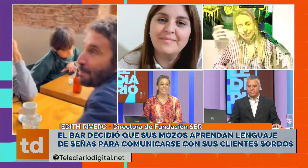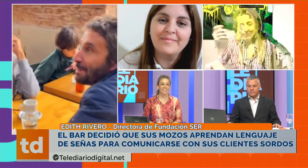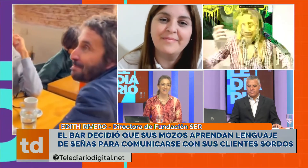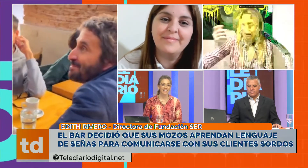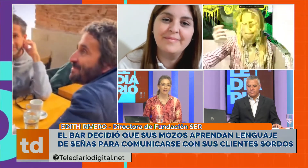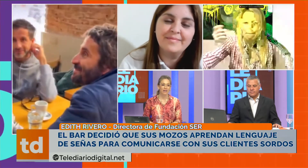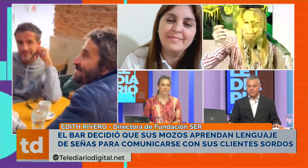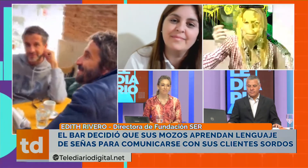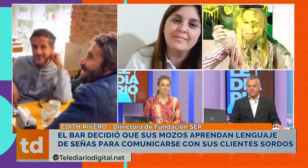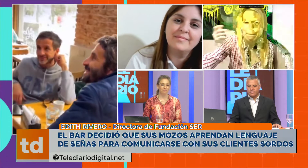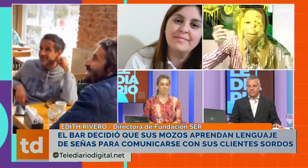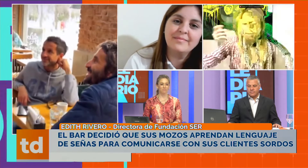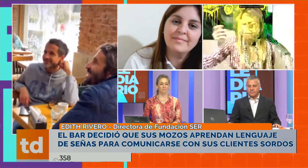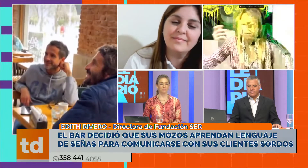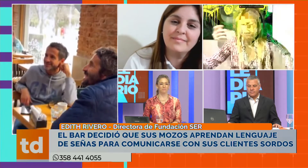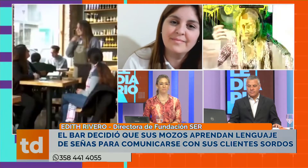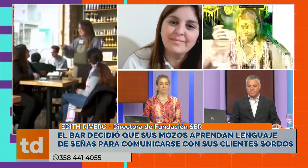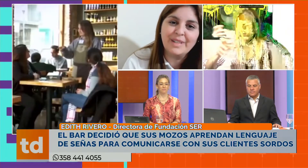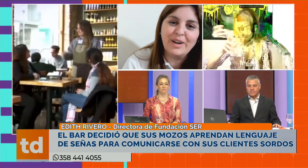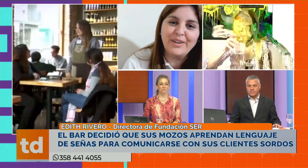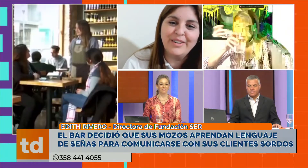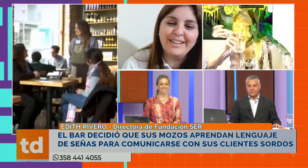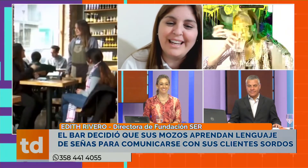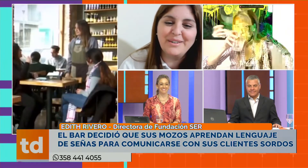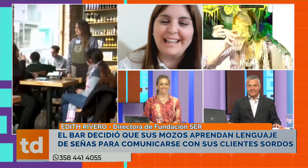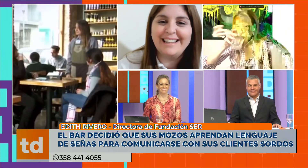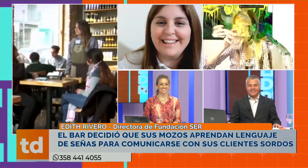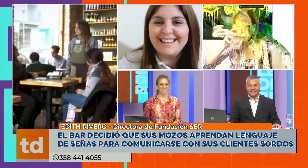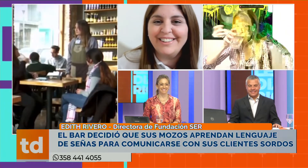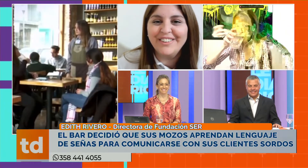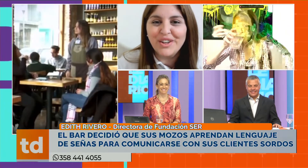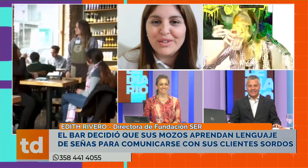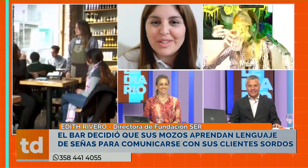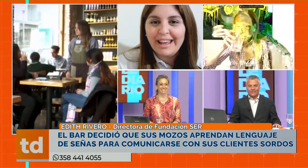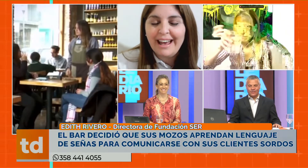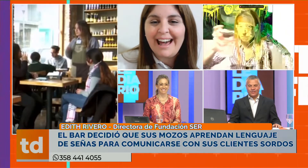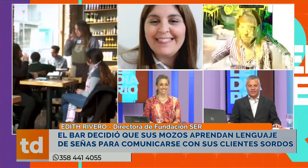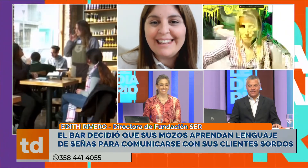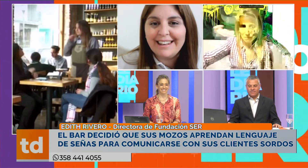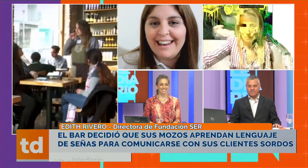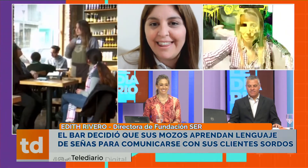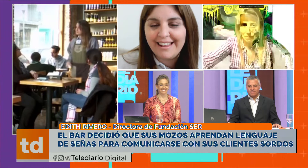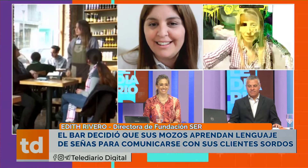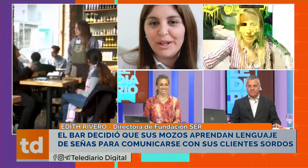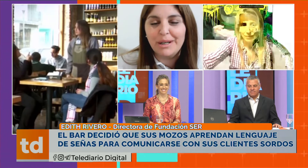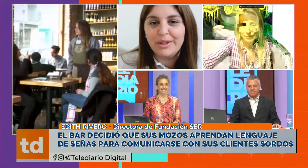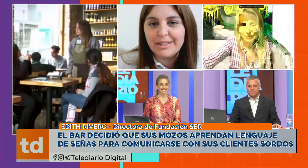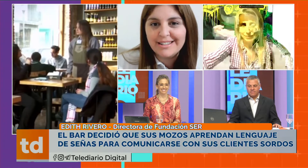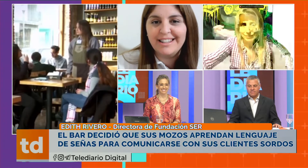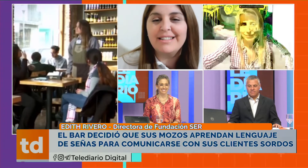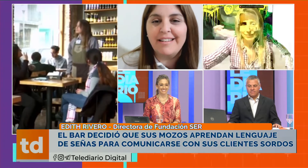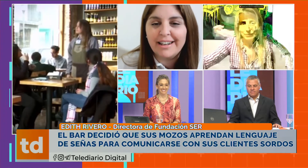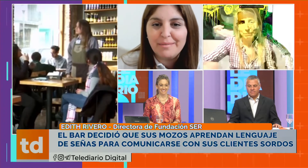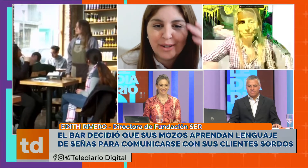con la gente que trabaja en el lugar? Hola, buenas tardes a todos. Antes que nada, los que me conocen